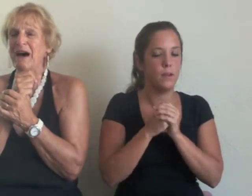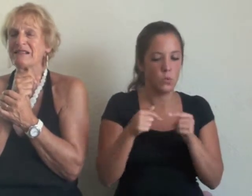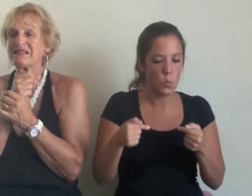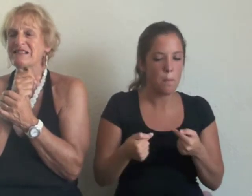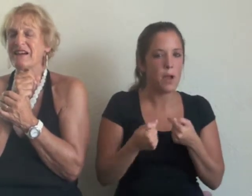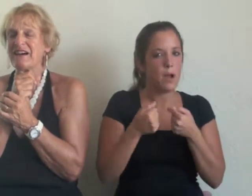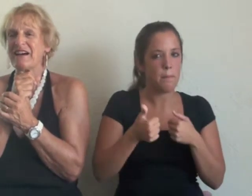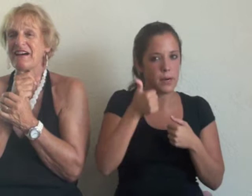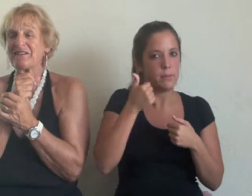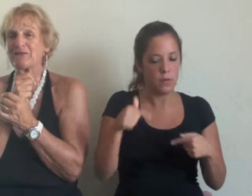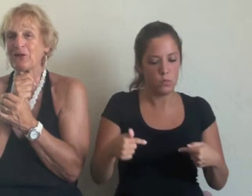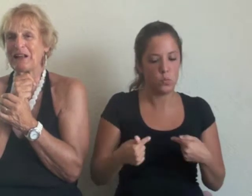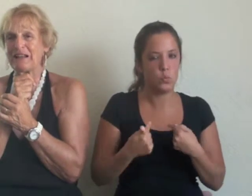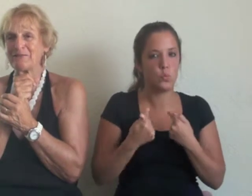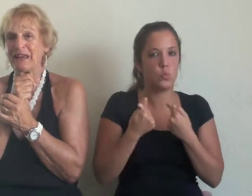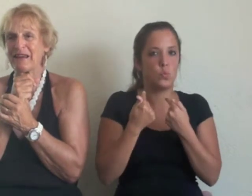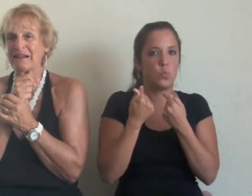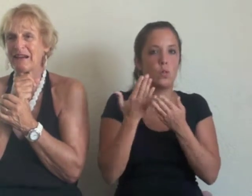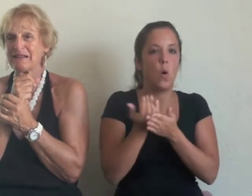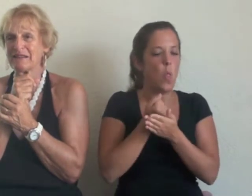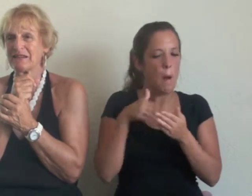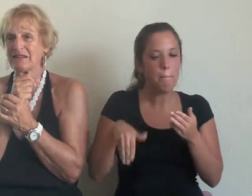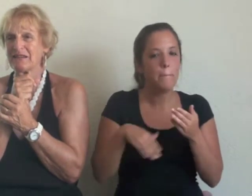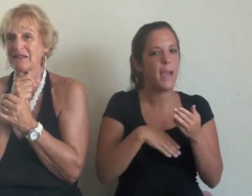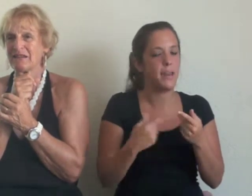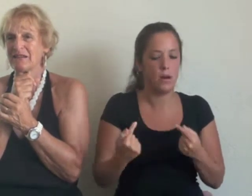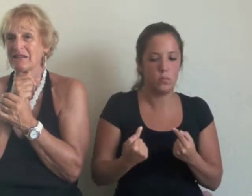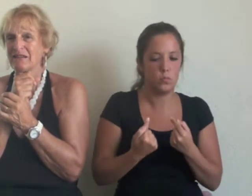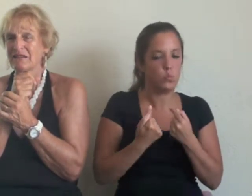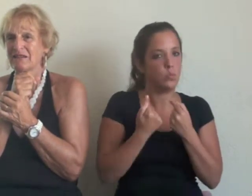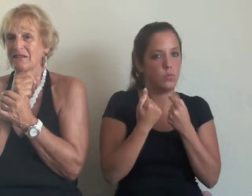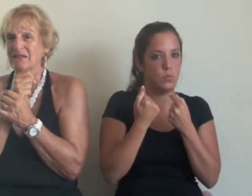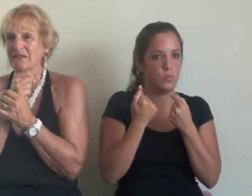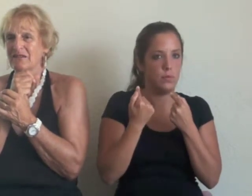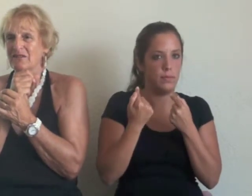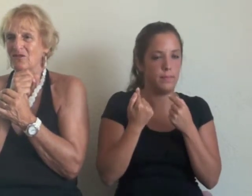Sube más todas las piernas.